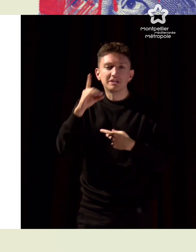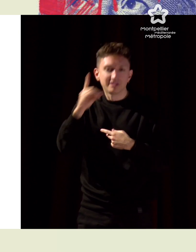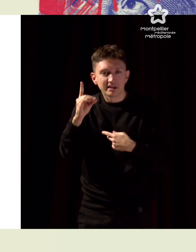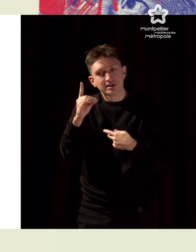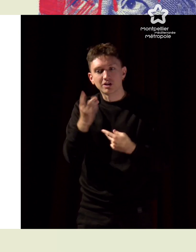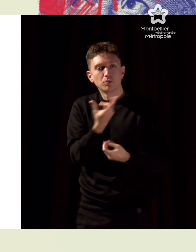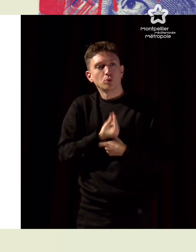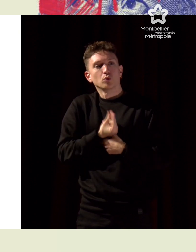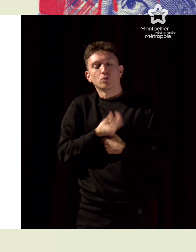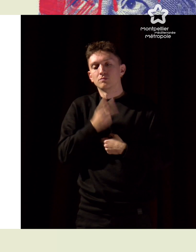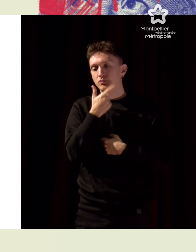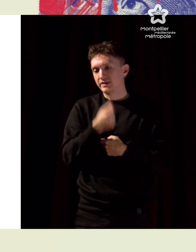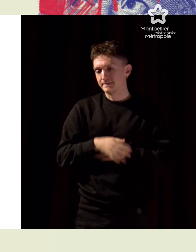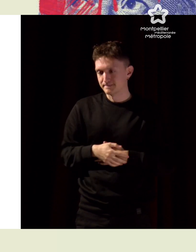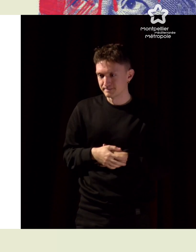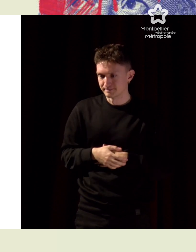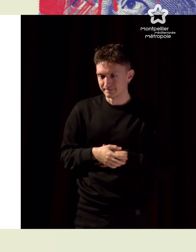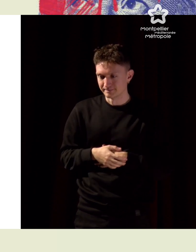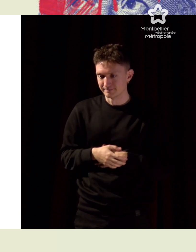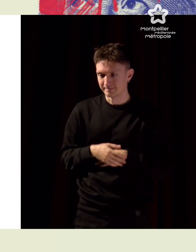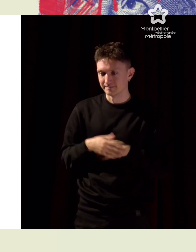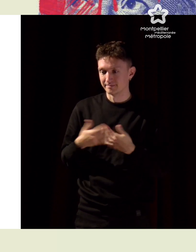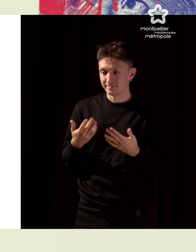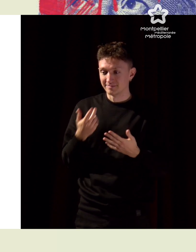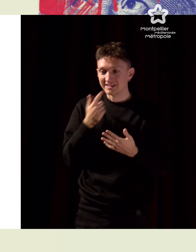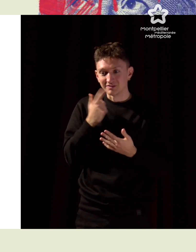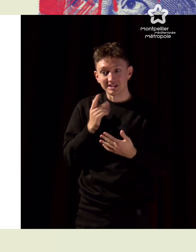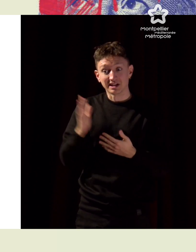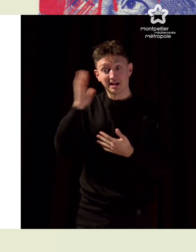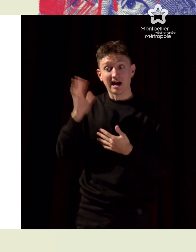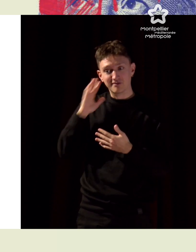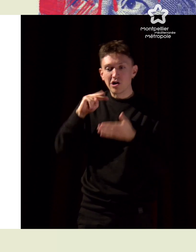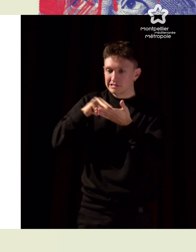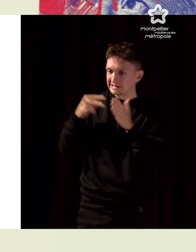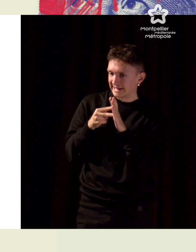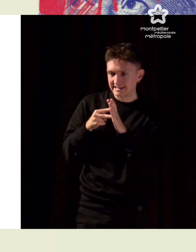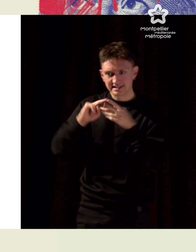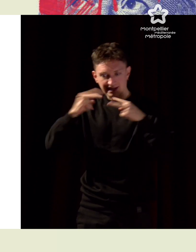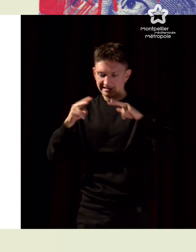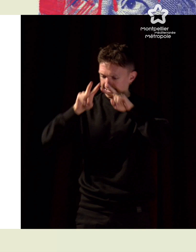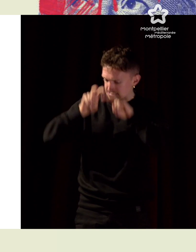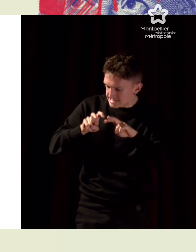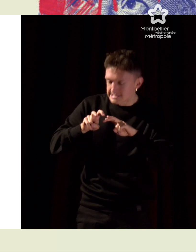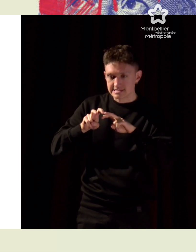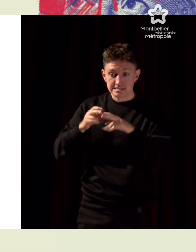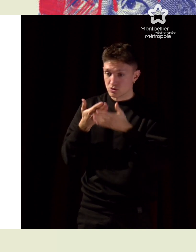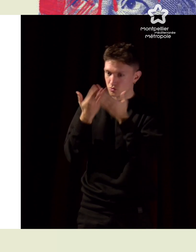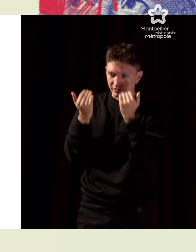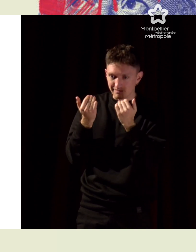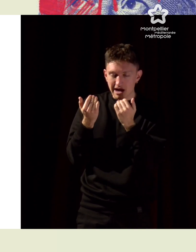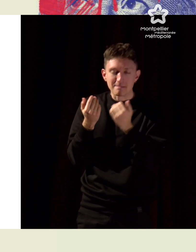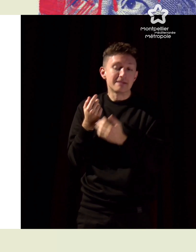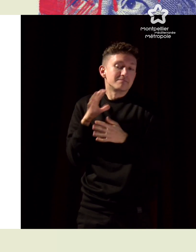D. Donc, avant l'arrivée des études d'ADN ancien, on en était à cette histoire-là, qui est entièrement vraie. Et donc, on s'était